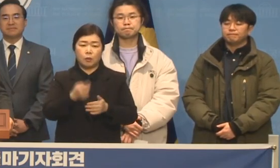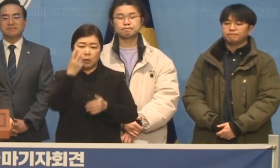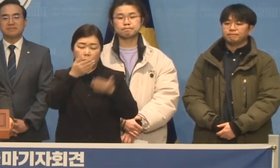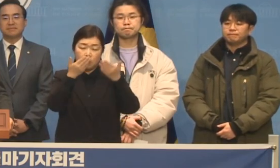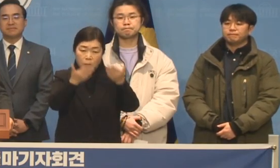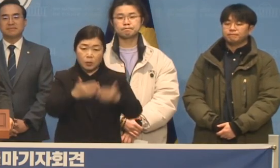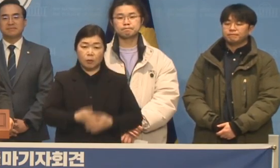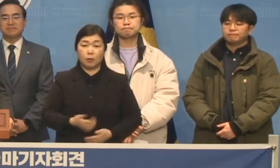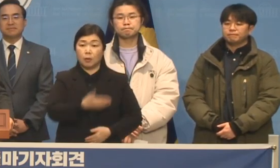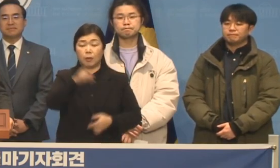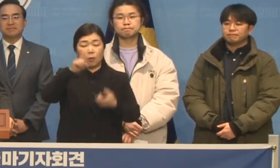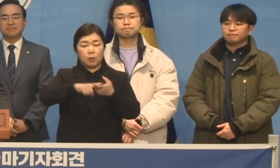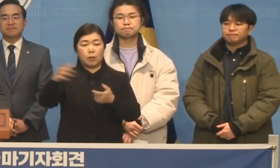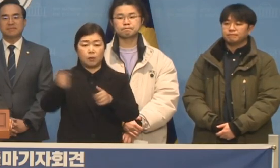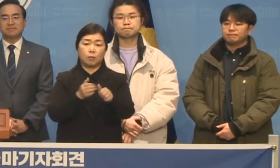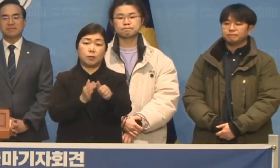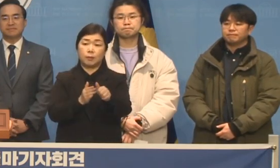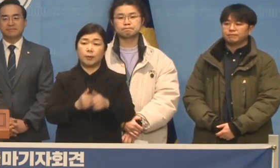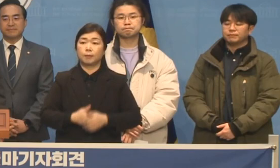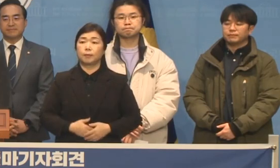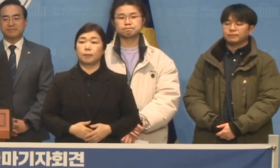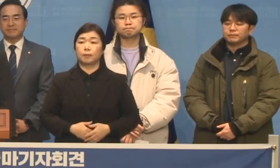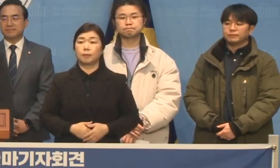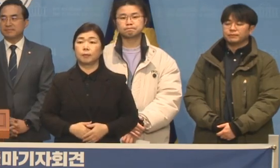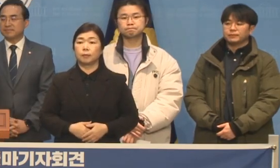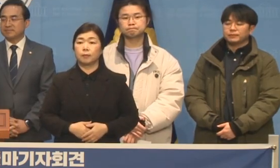많이 관심 가져주시면 감사하겠습니다. 예.